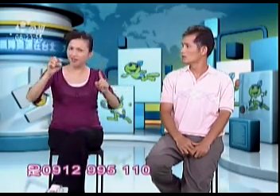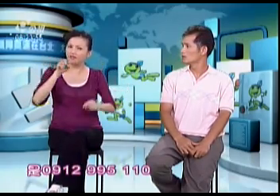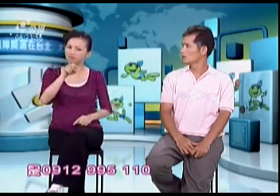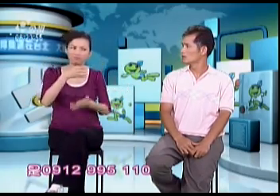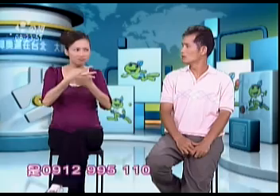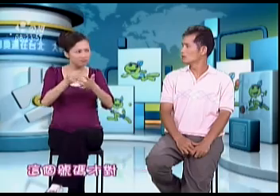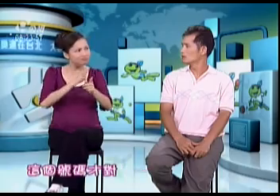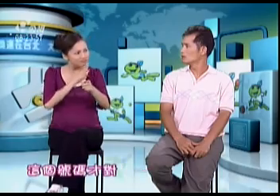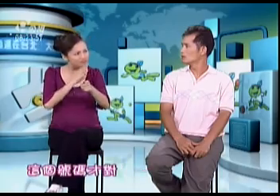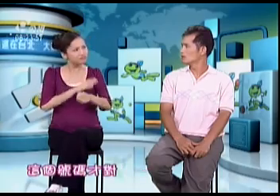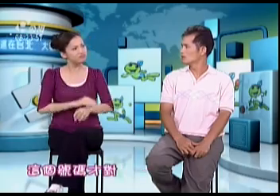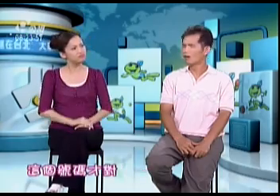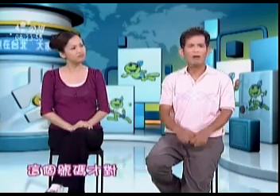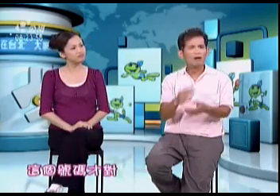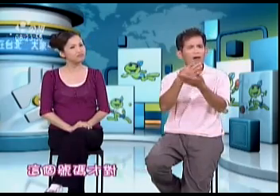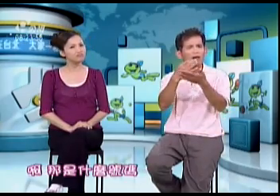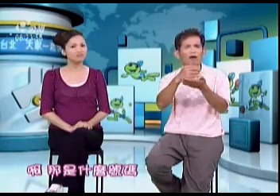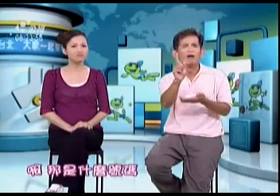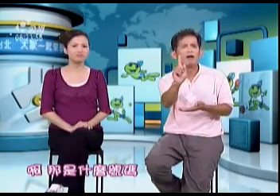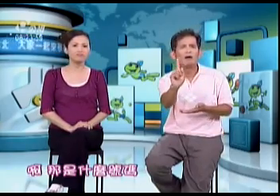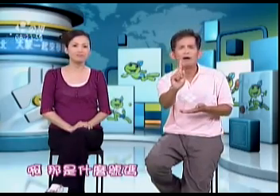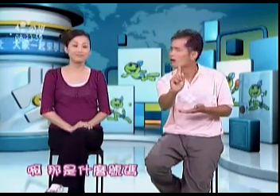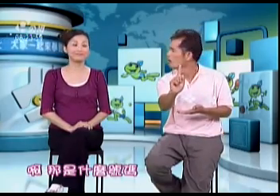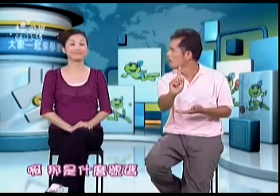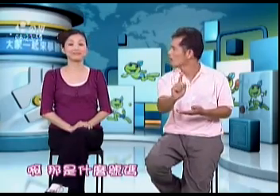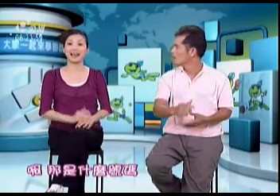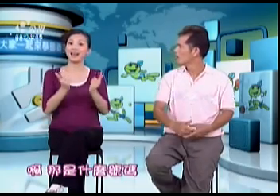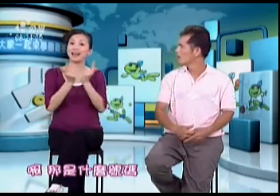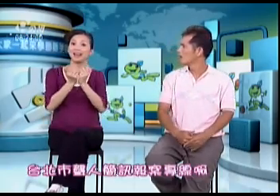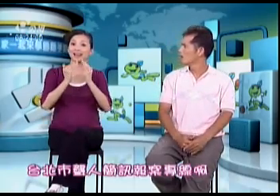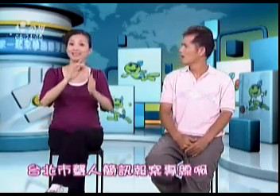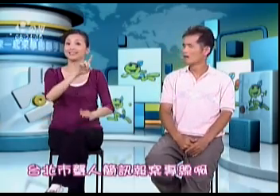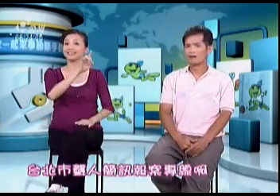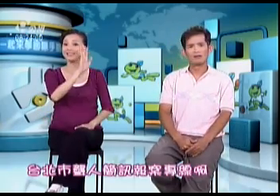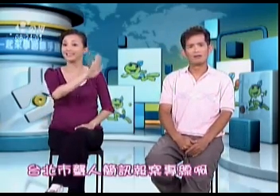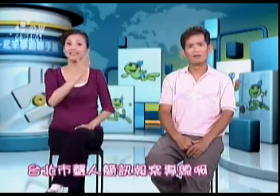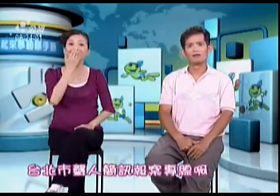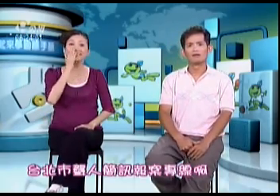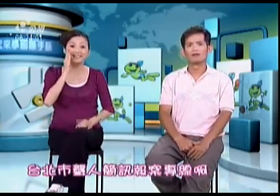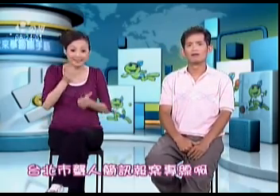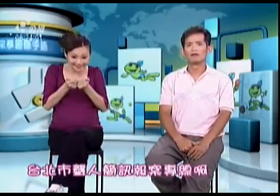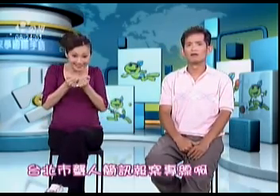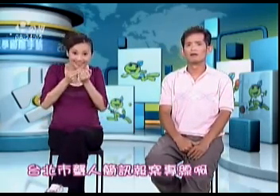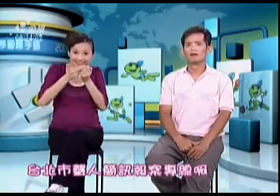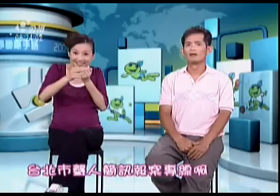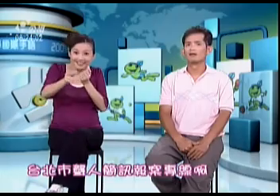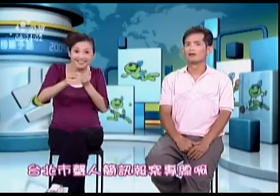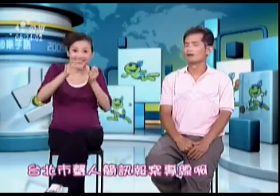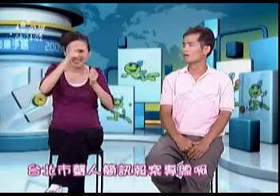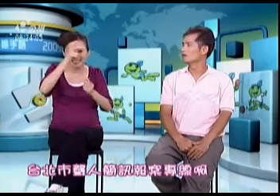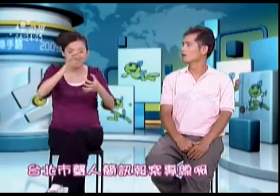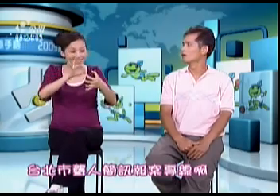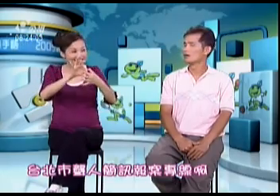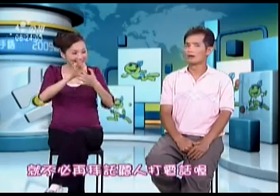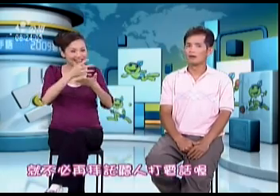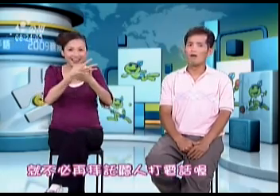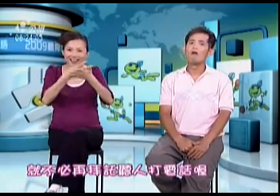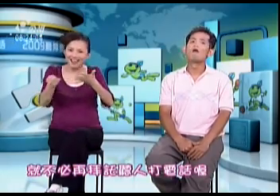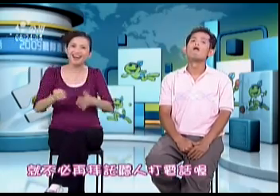0912995110，这个号码才对 啊。那是什么号码？ 台北市聋人简讯报案专线啊，就不必再拜